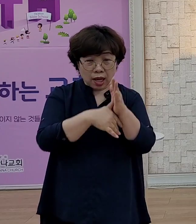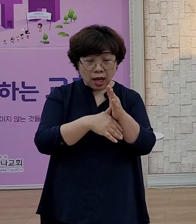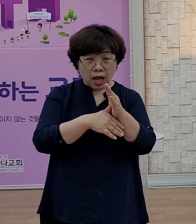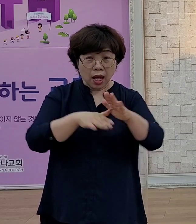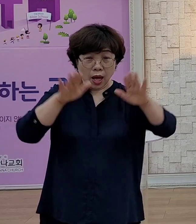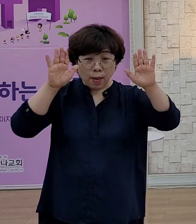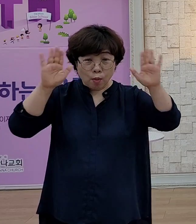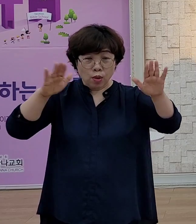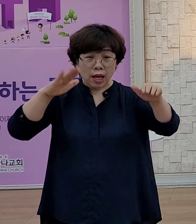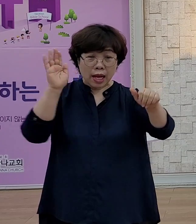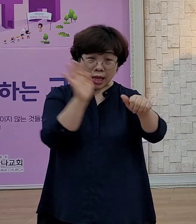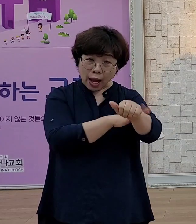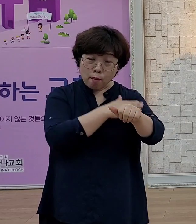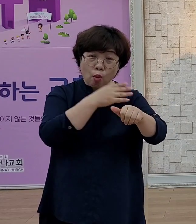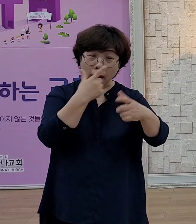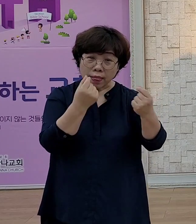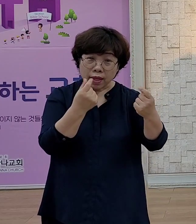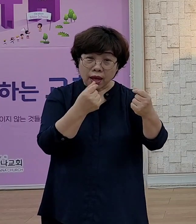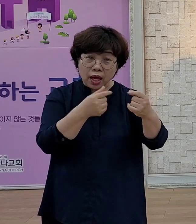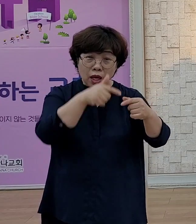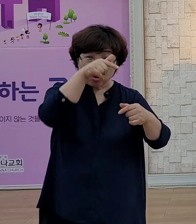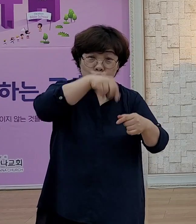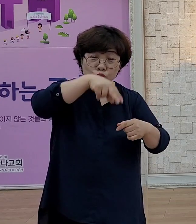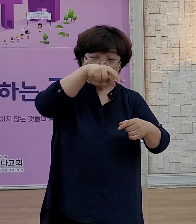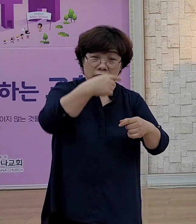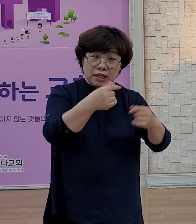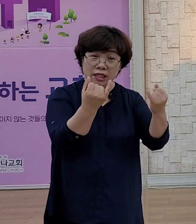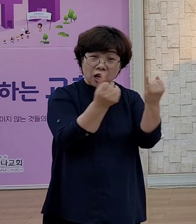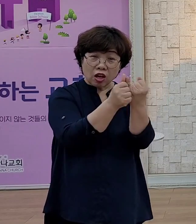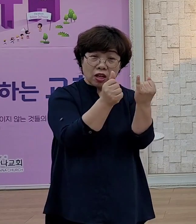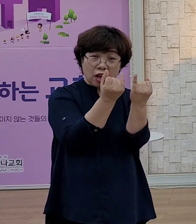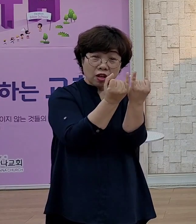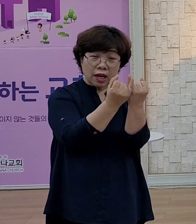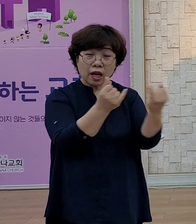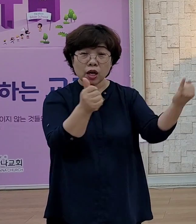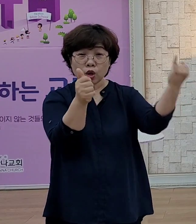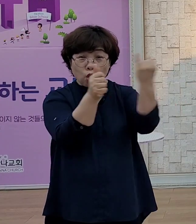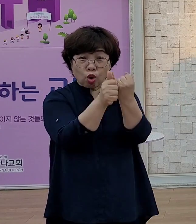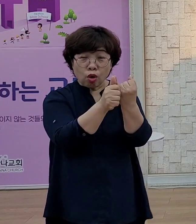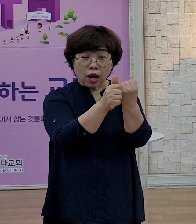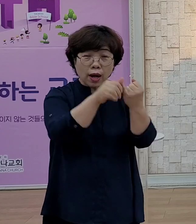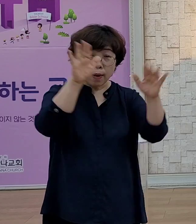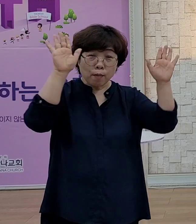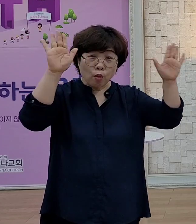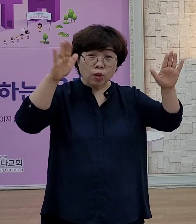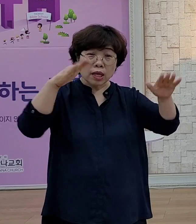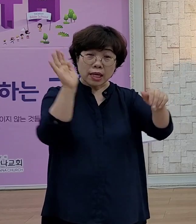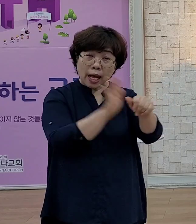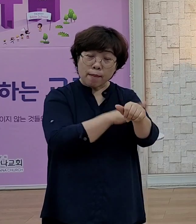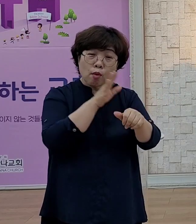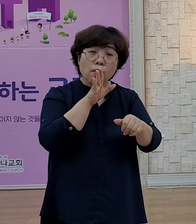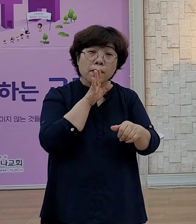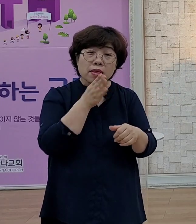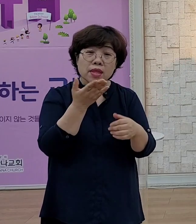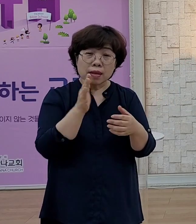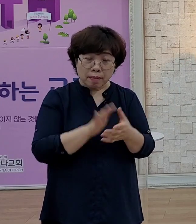그 간음죄 첩으로 들인 이런 죄가 더 클 것 같지만 하나님은요, 형제를